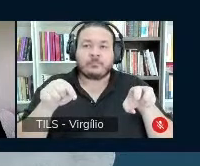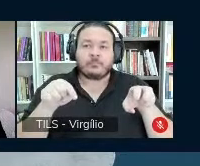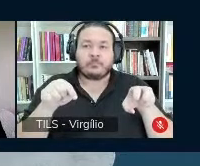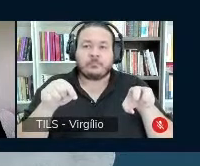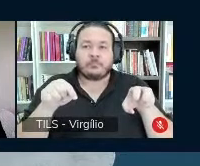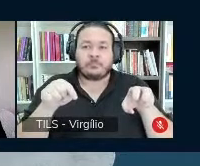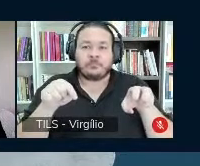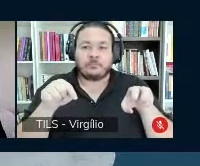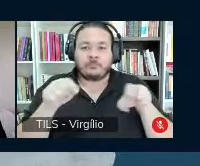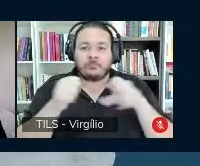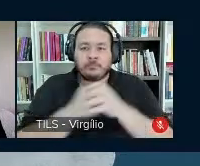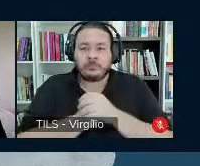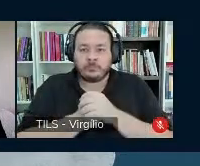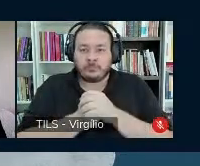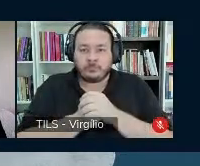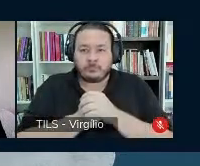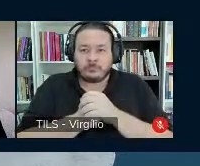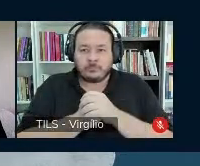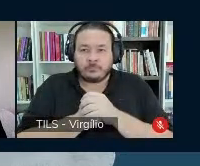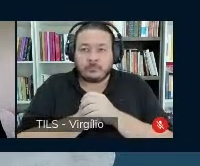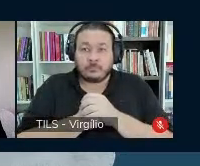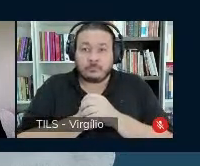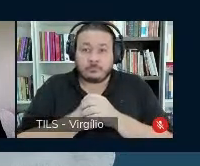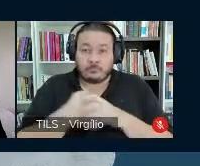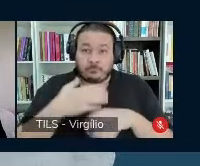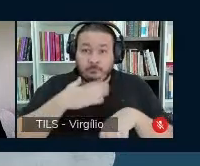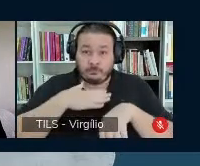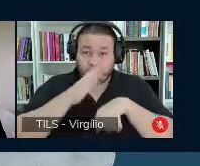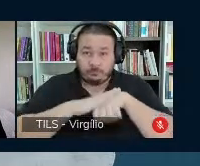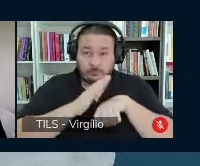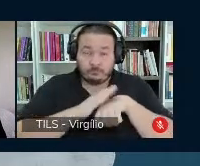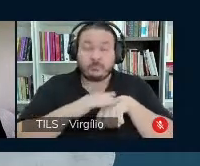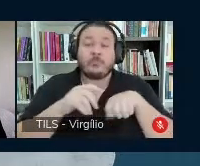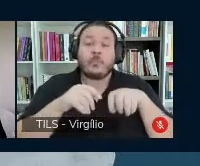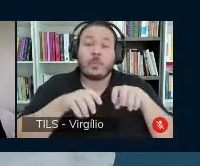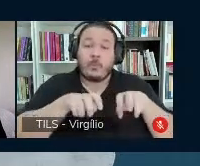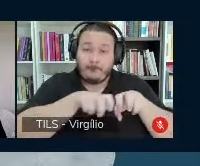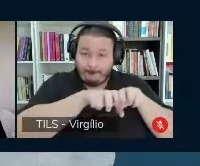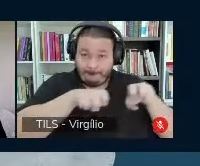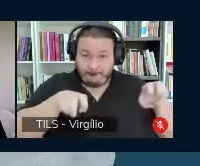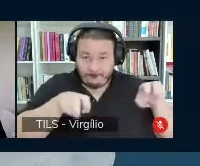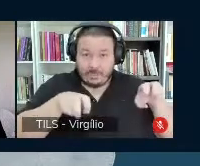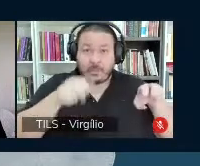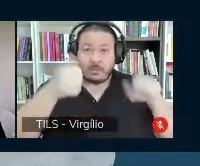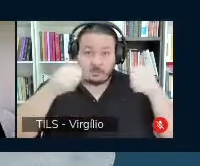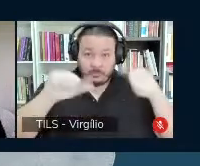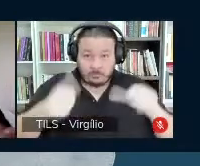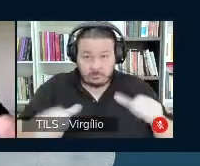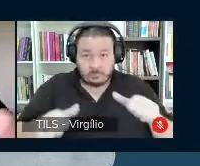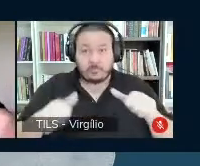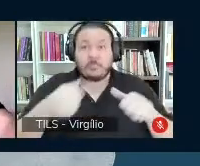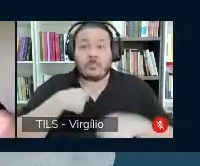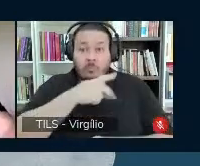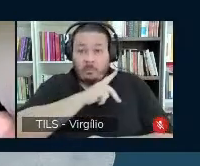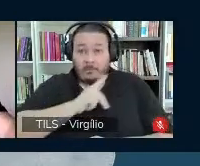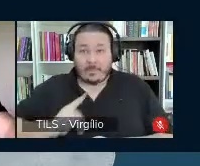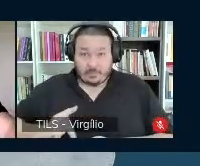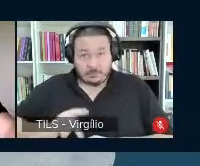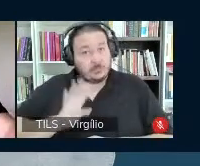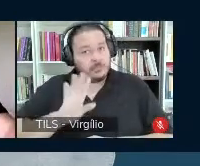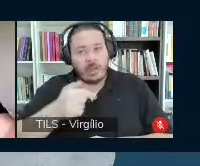Bom, eu faço parte da banca examinadora como presidente, mas não faço arguição,